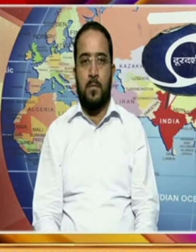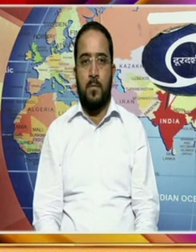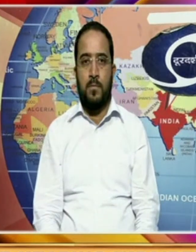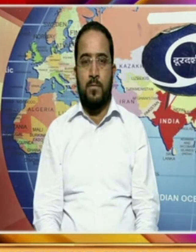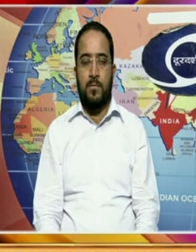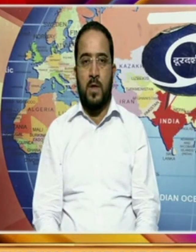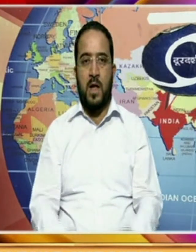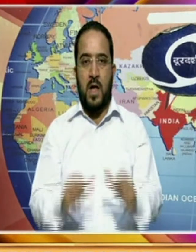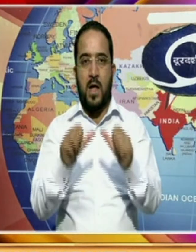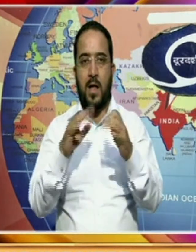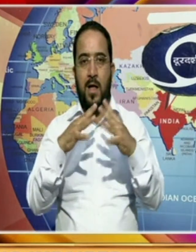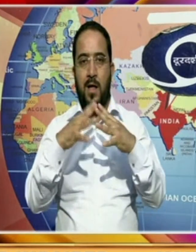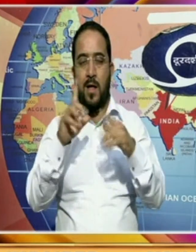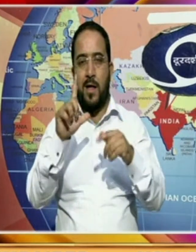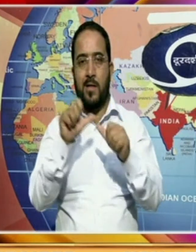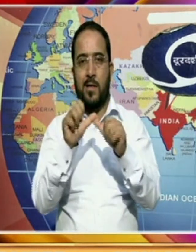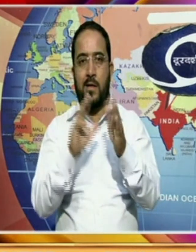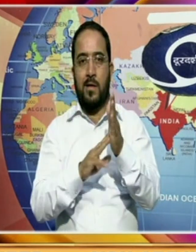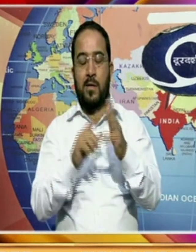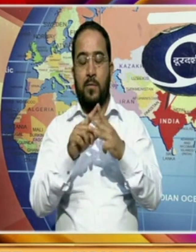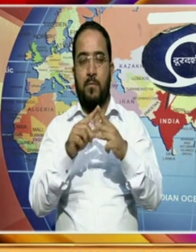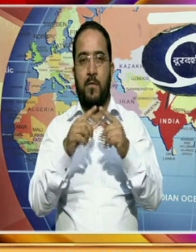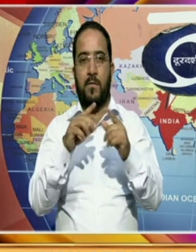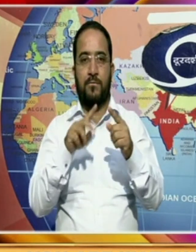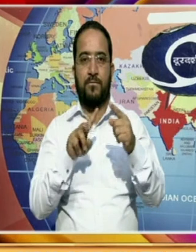कि लैंडर मॉड्यूल विक्रम